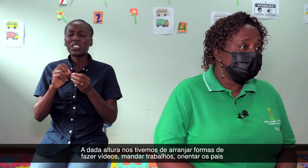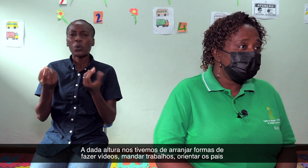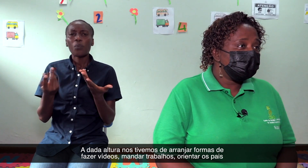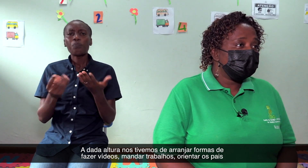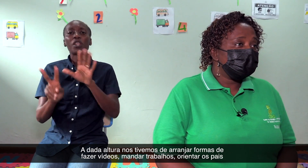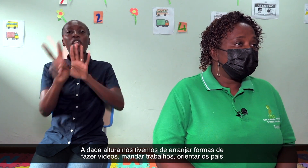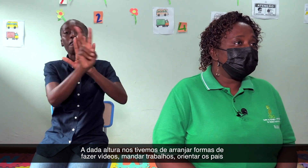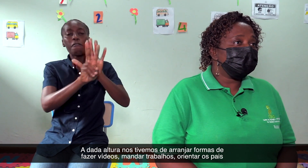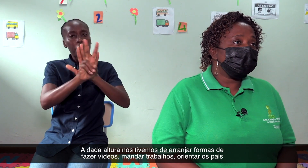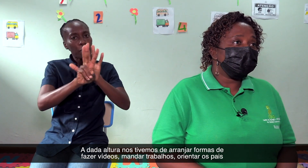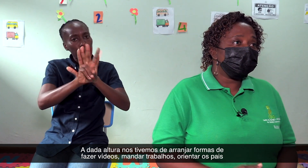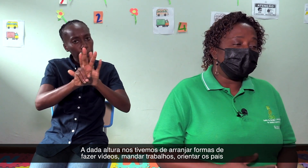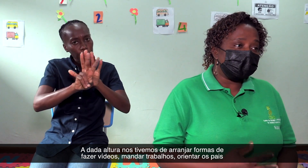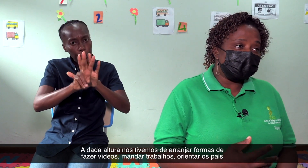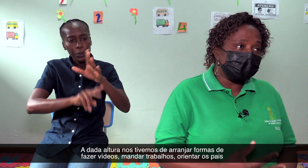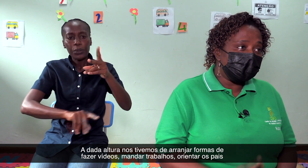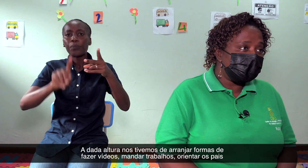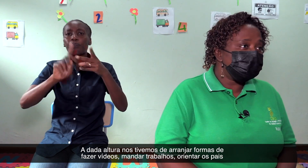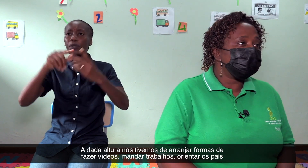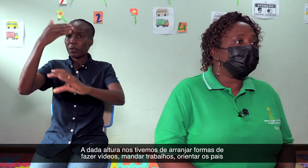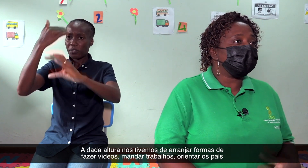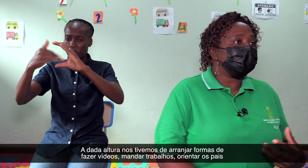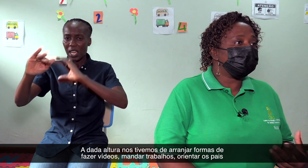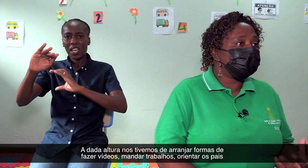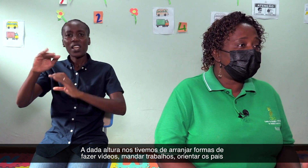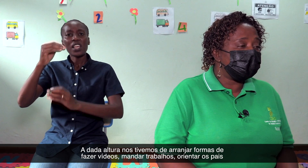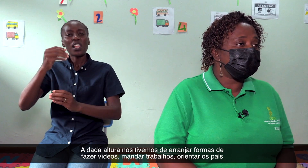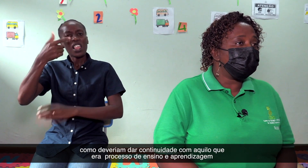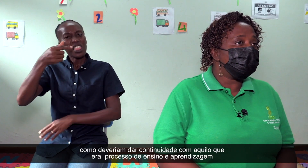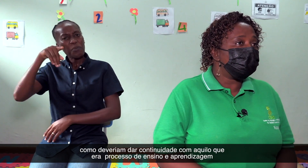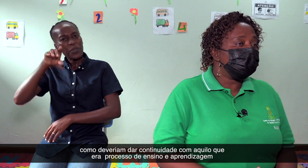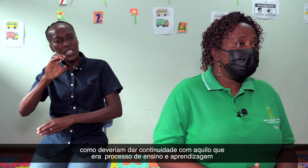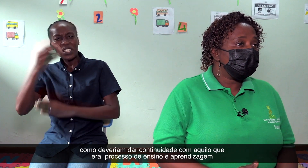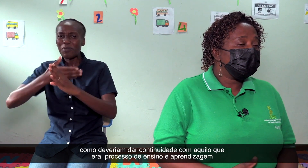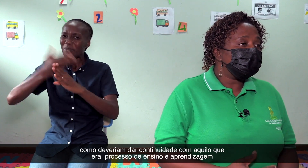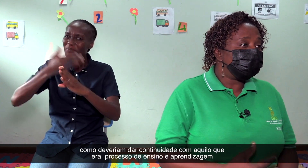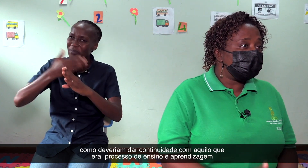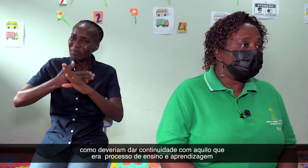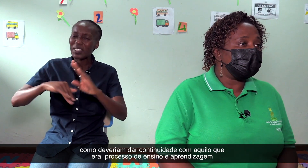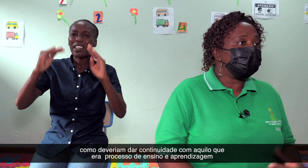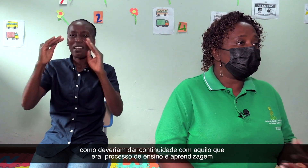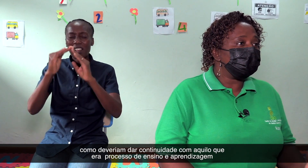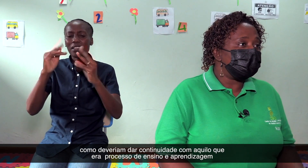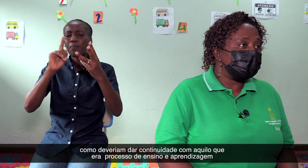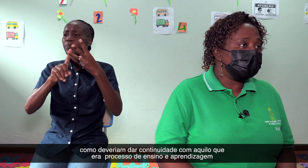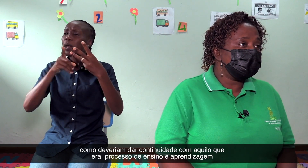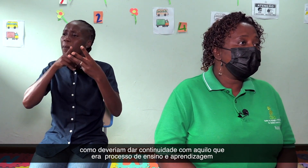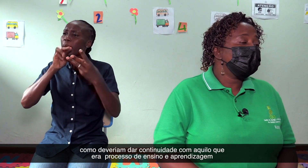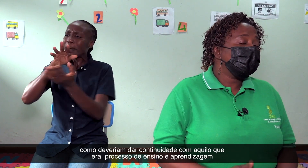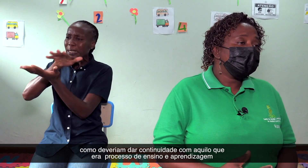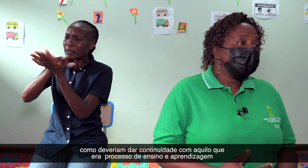vídeos, e mandar trabalhos, orientar os pais como deveriam dar